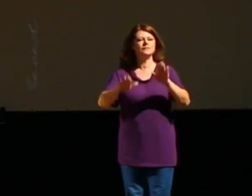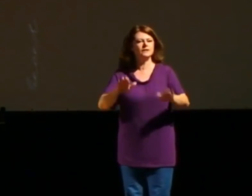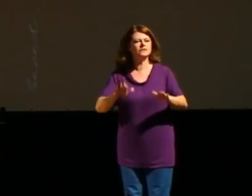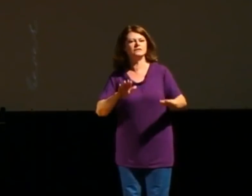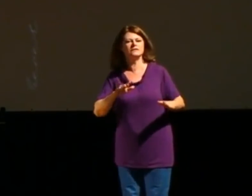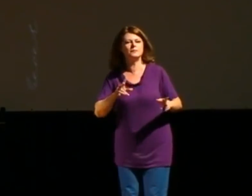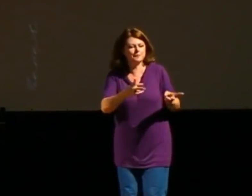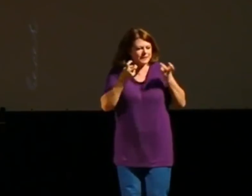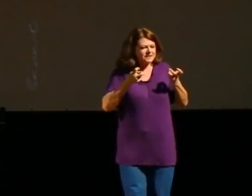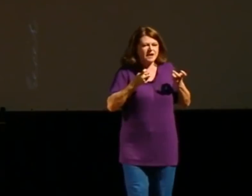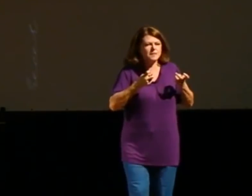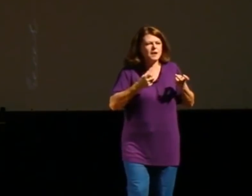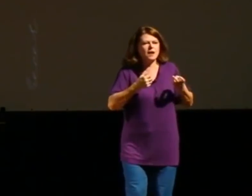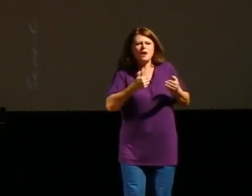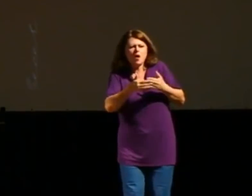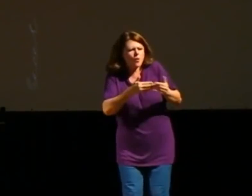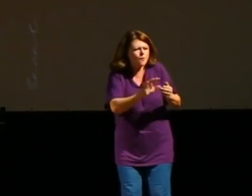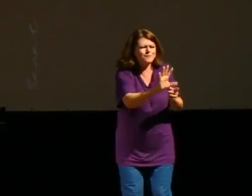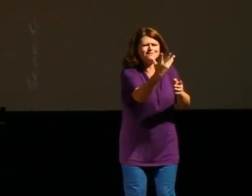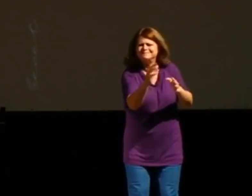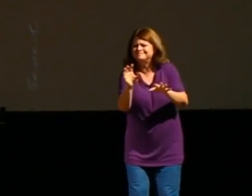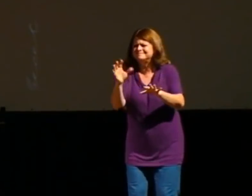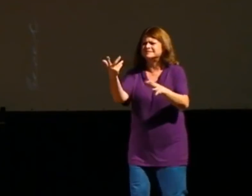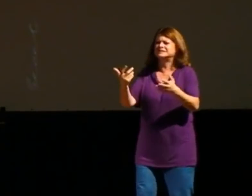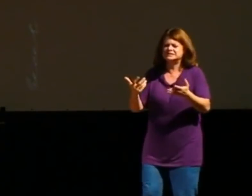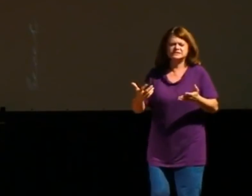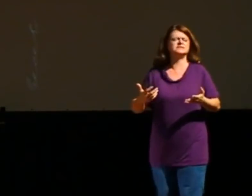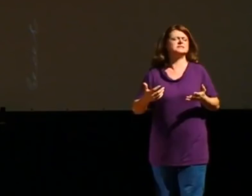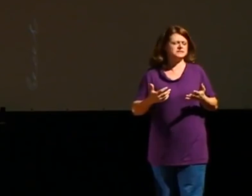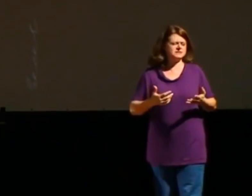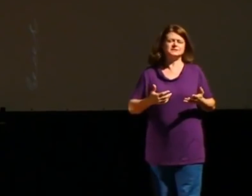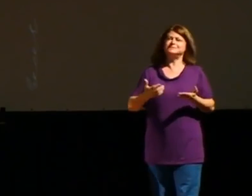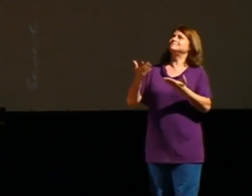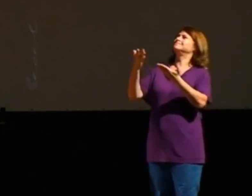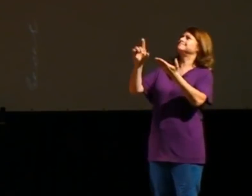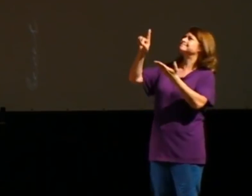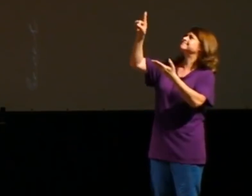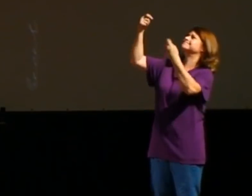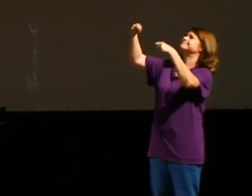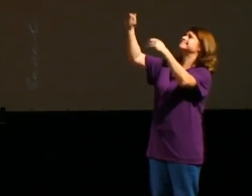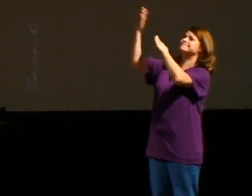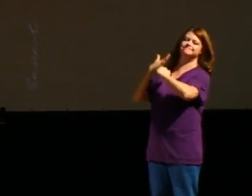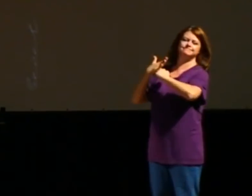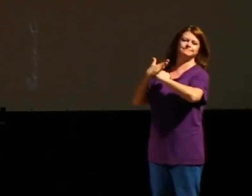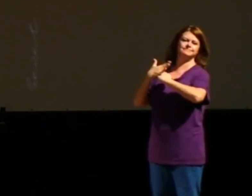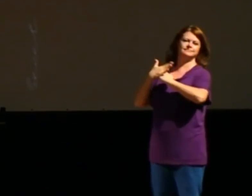impossibilidade que só vão encontrar resposta quando a gente se encontra com o Senhor. E eu quero contar para